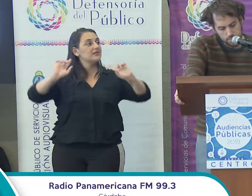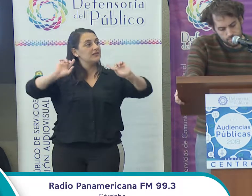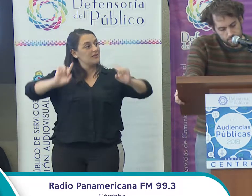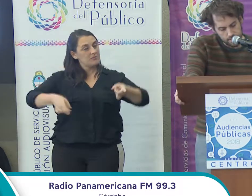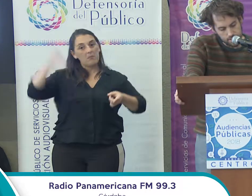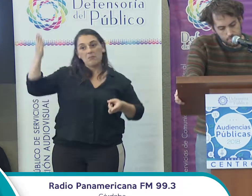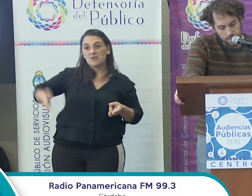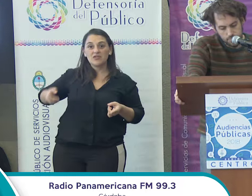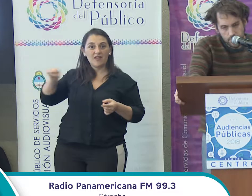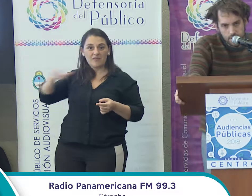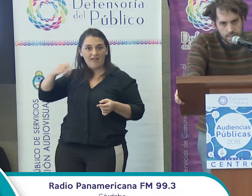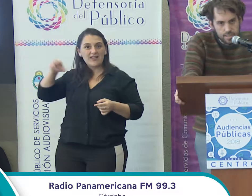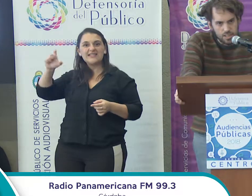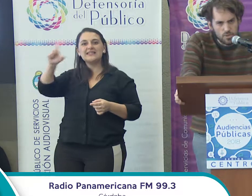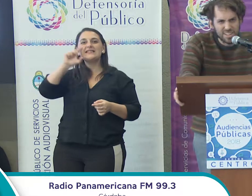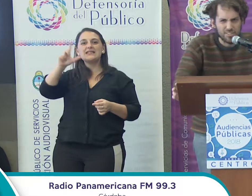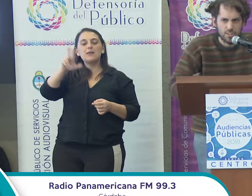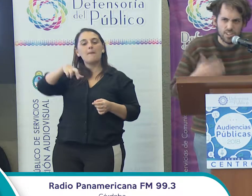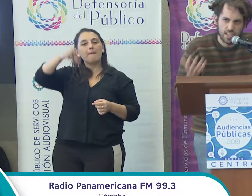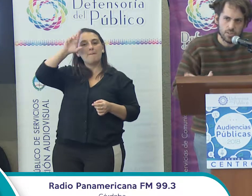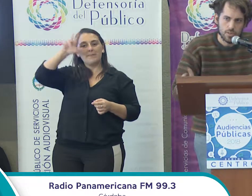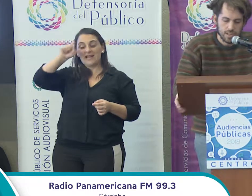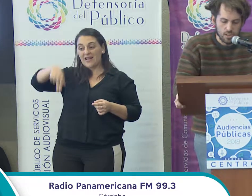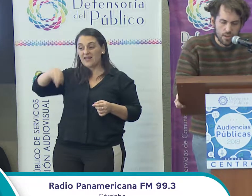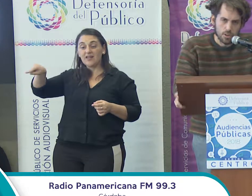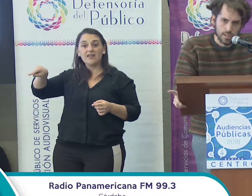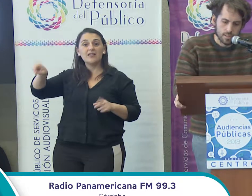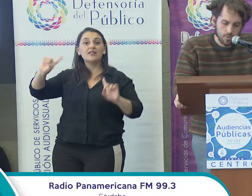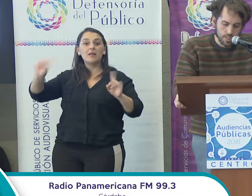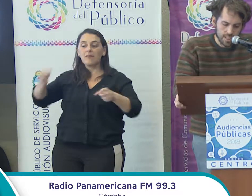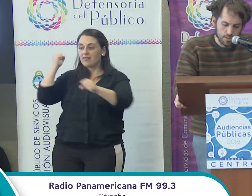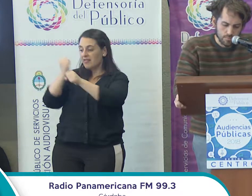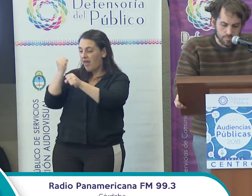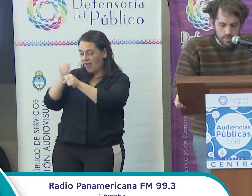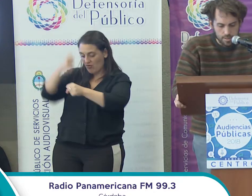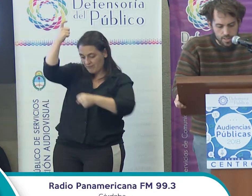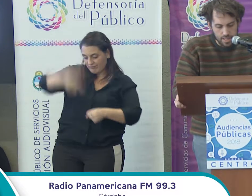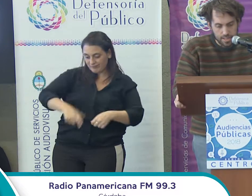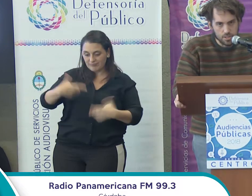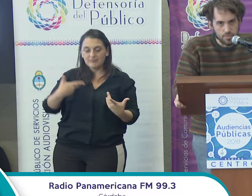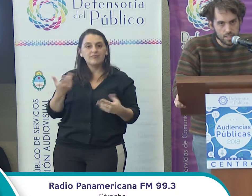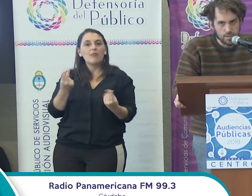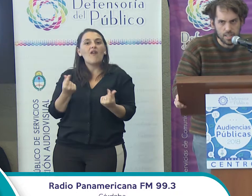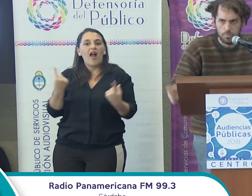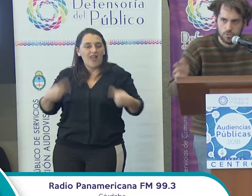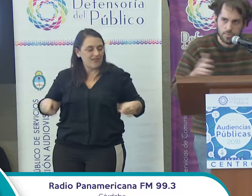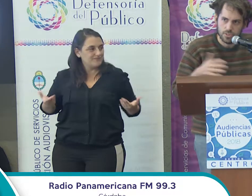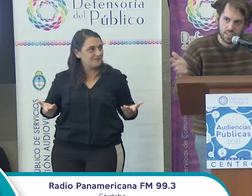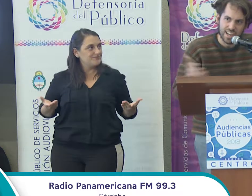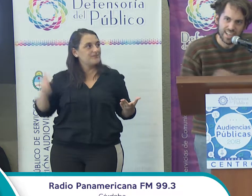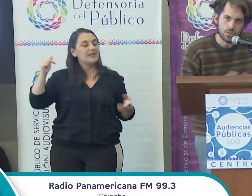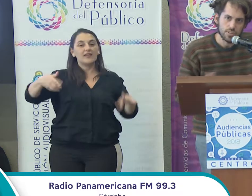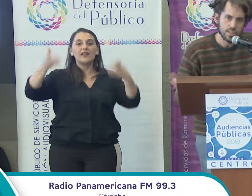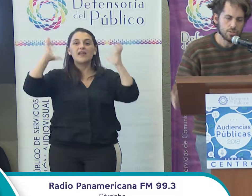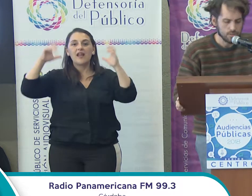manera como bic del cispren este de alguna manera revalorizando en una labor del comunicador desde la radio efectivamente apuntamos